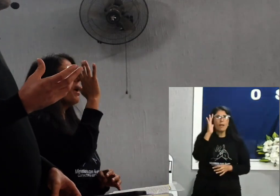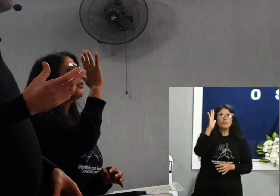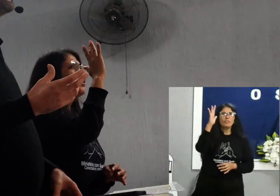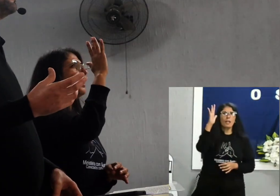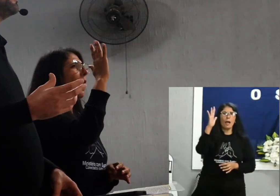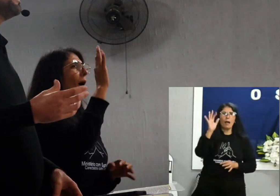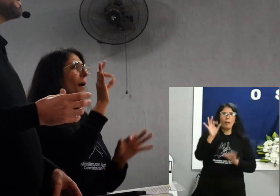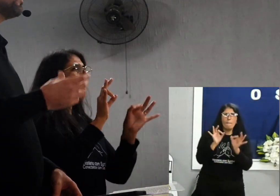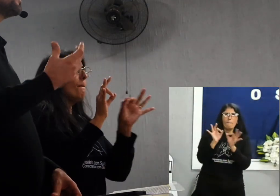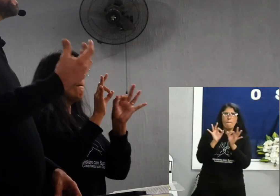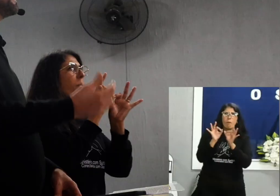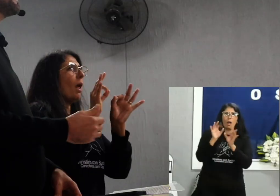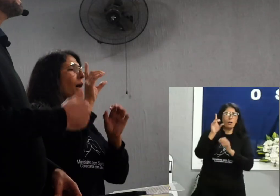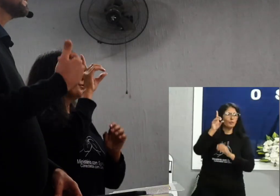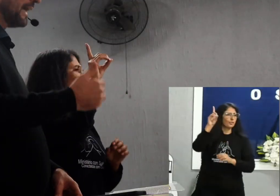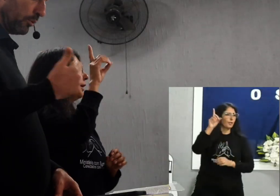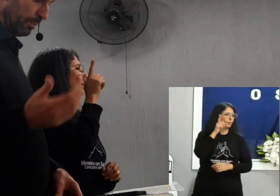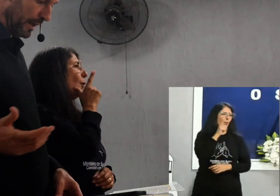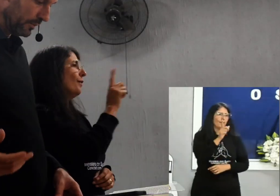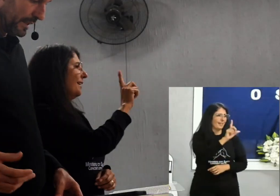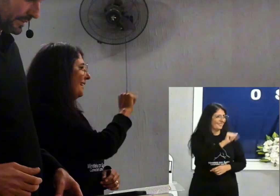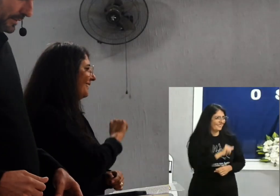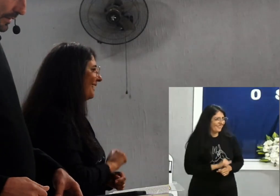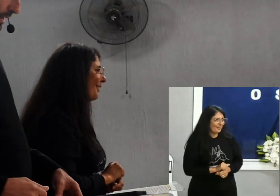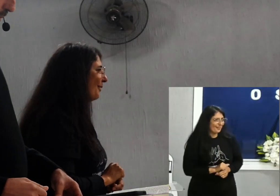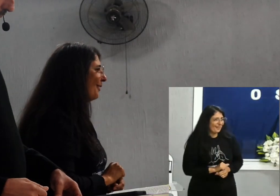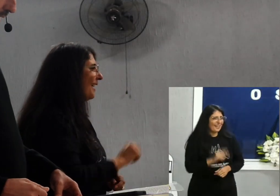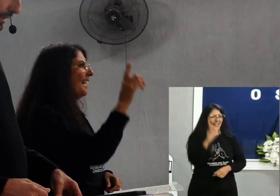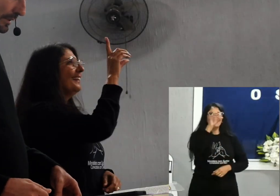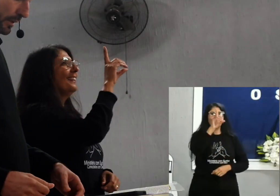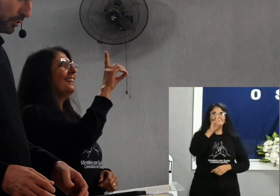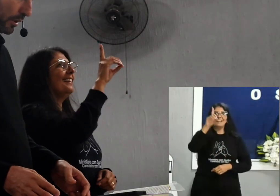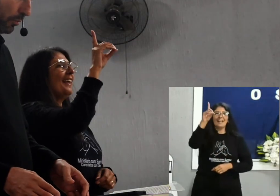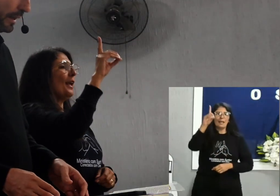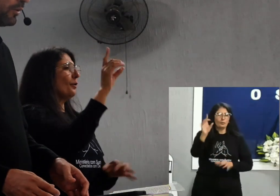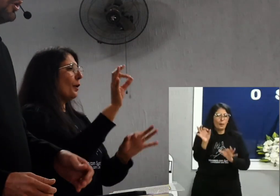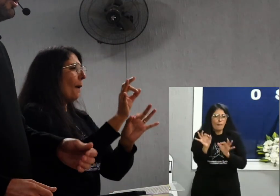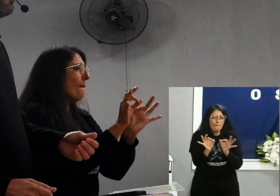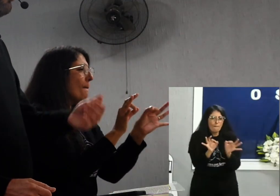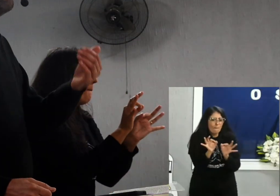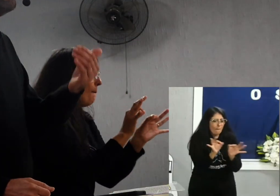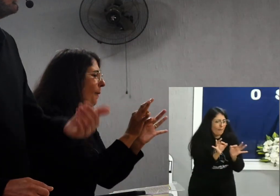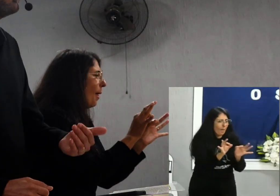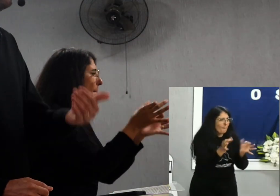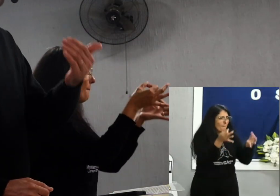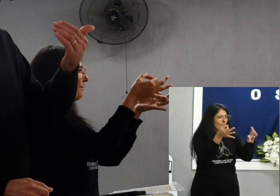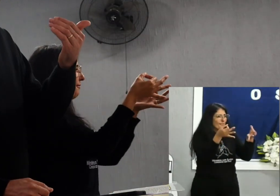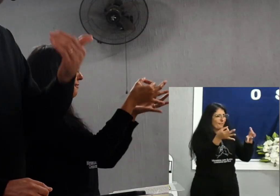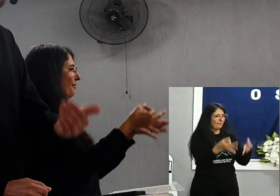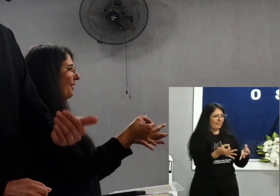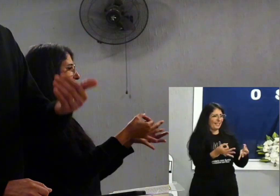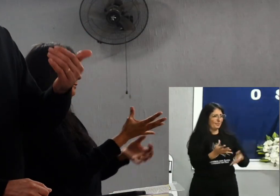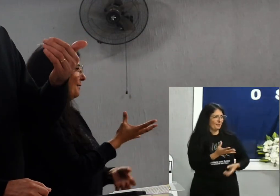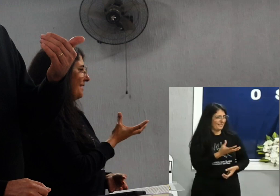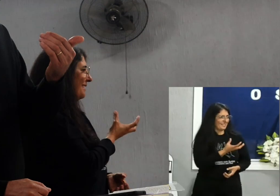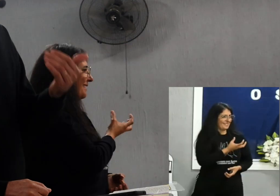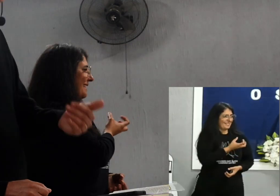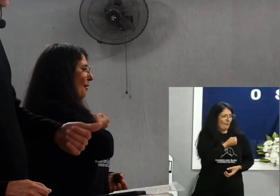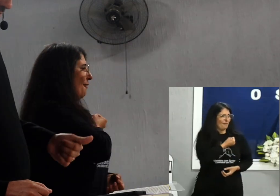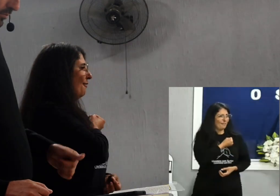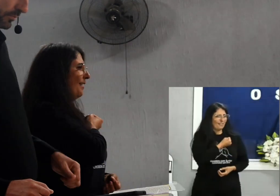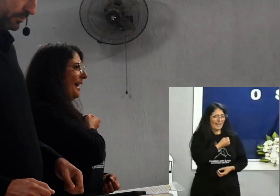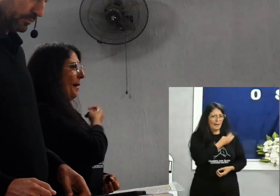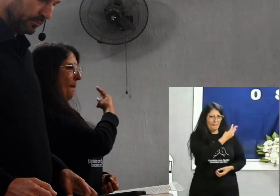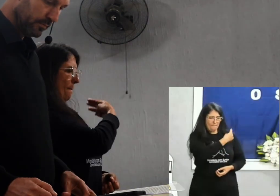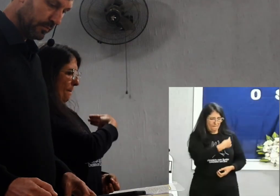isso. Ninguém conseguiria traçar um plano desse para a redenção do ser humano por meio de um Messias